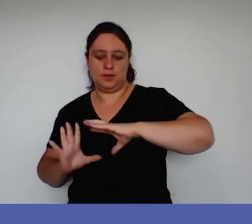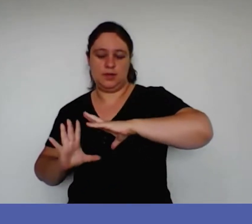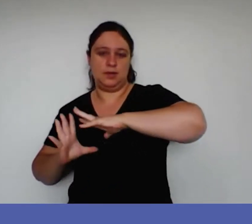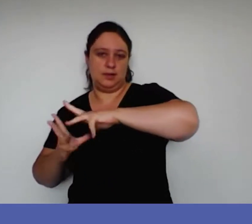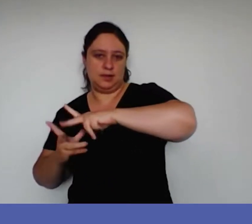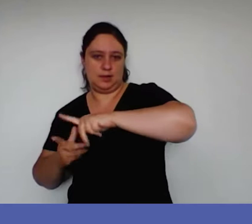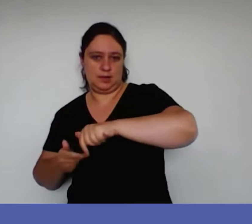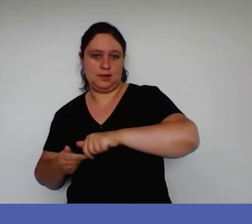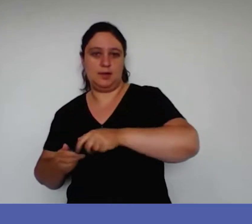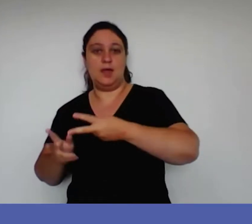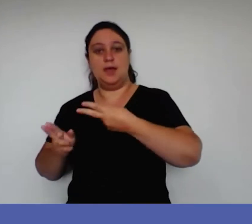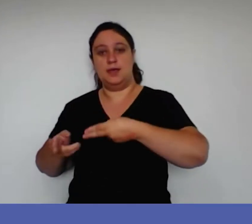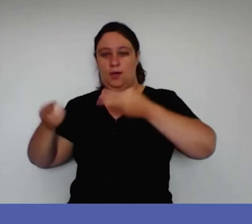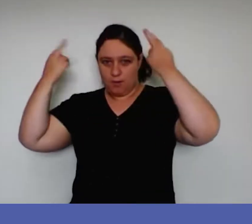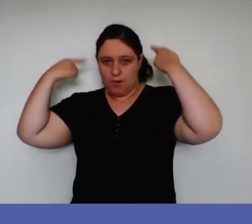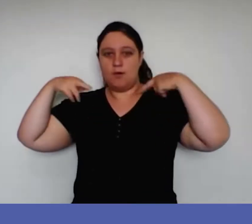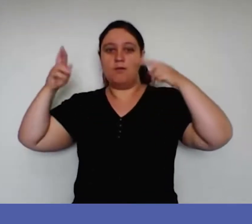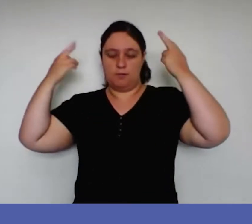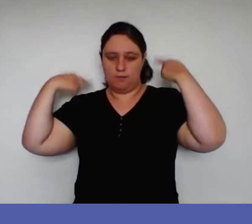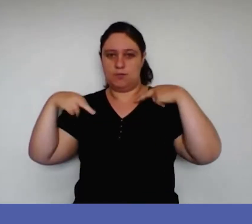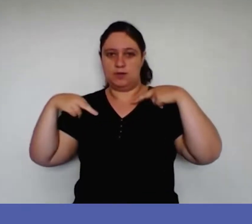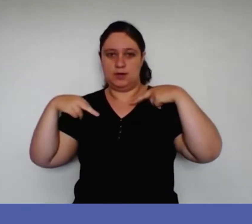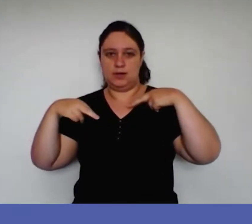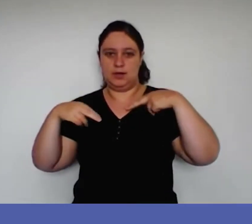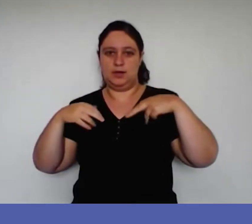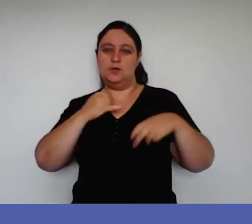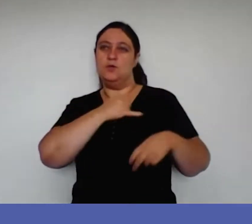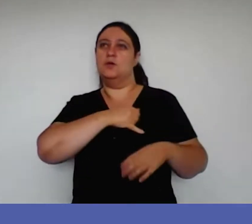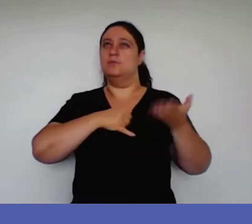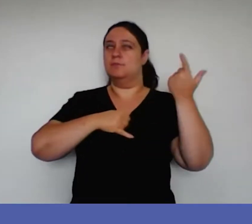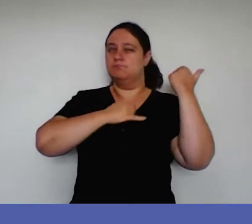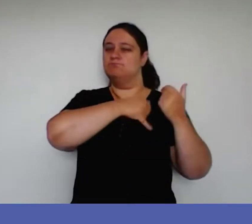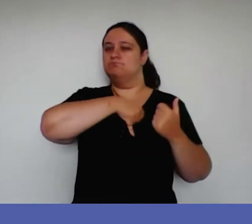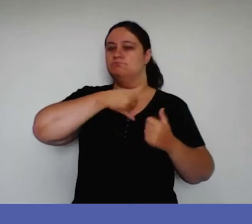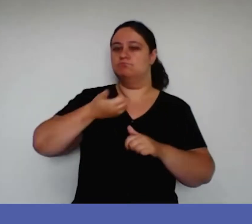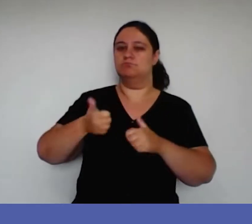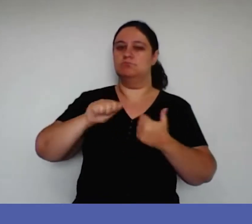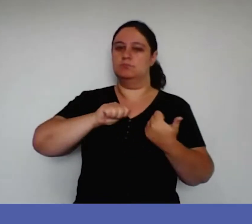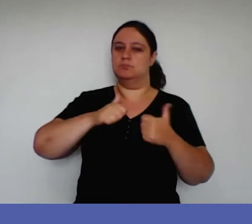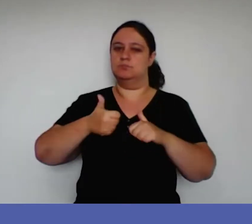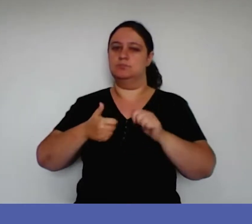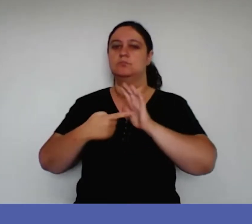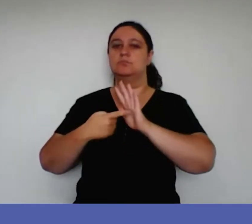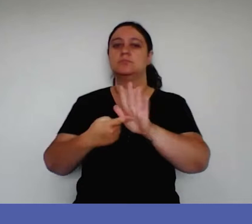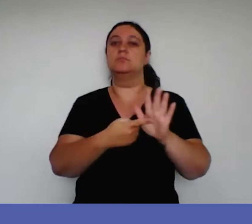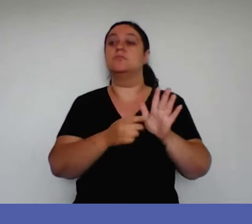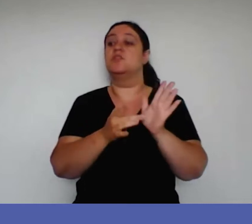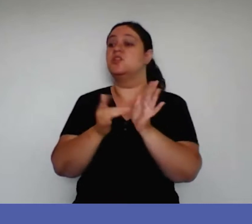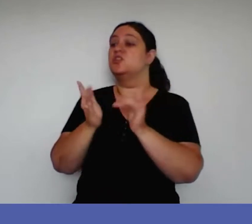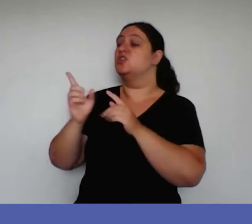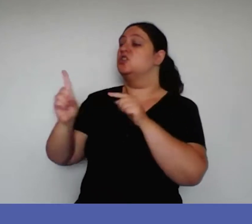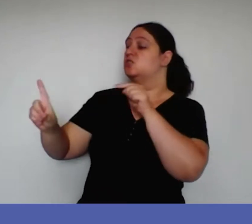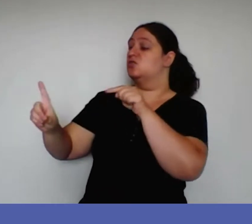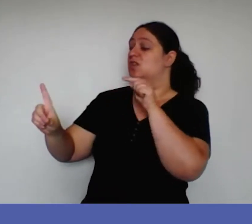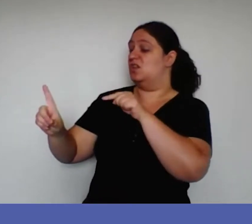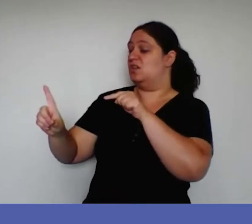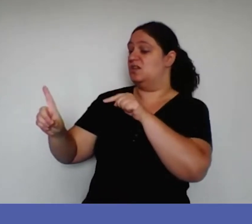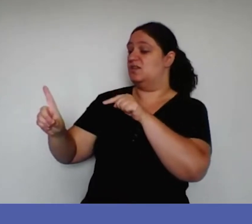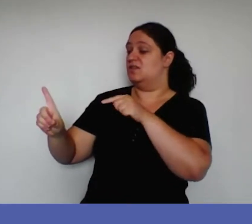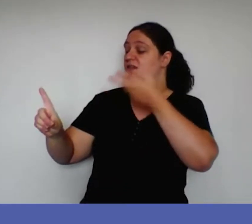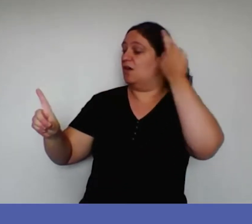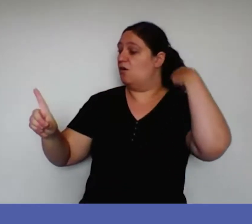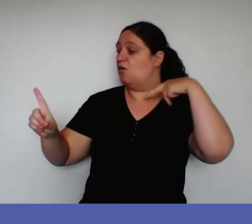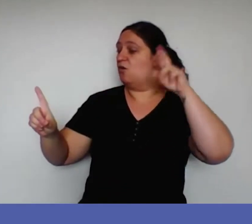quando apresentou a Jesus para a multidão, dizendo: eis o Cordeiro de Deus que tira os pecados do mundo.